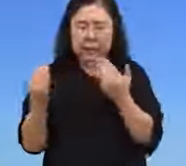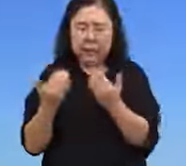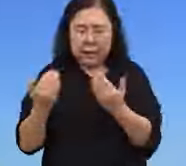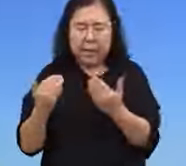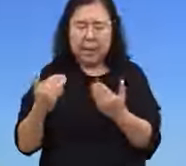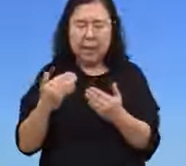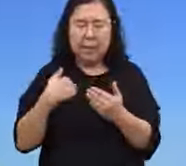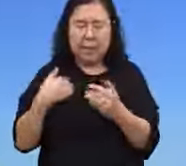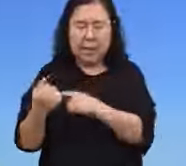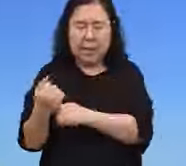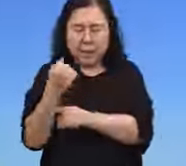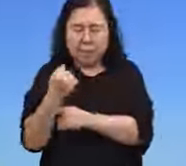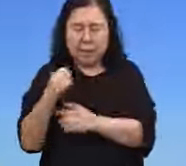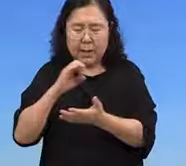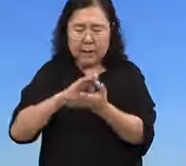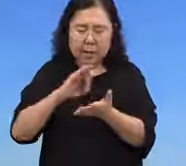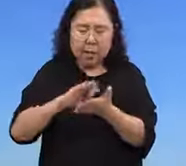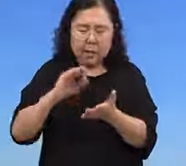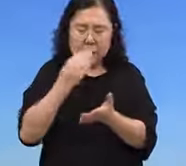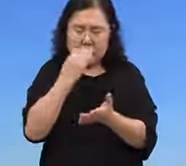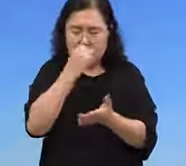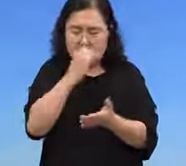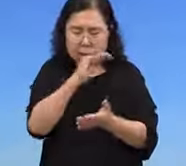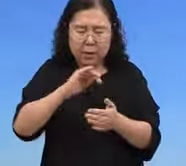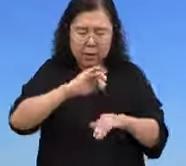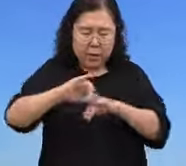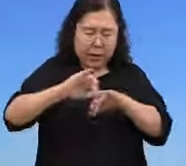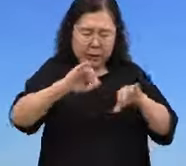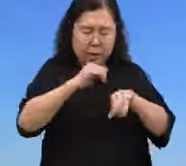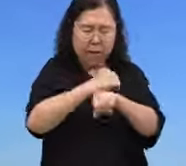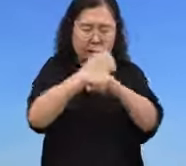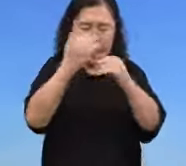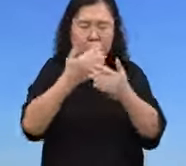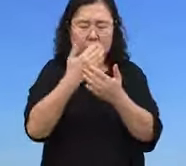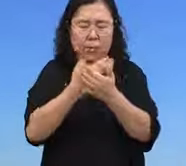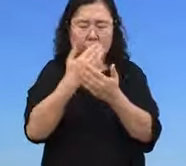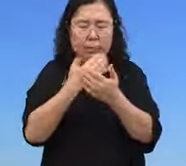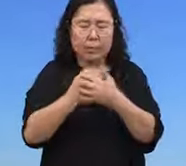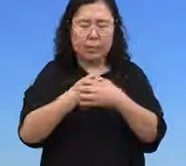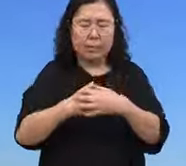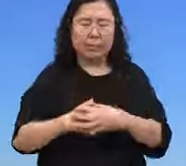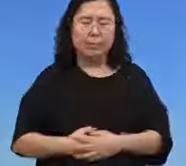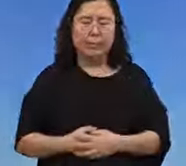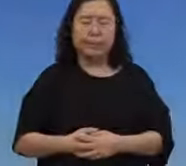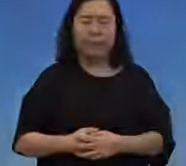모든 에너지가 투입이 되도록 우리들을 간섭하여 주시옵소서.